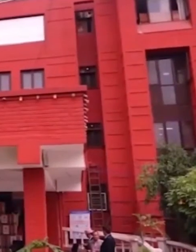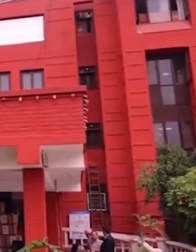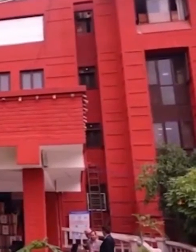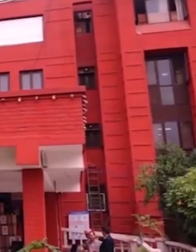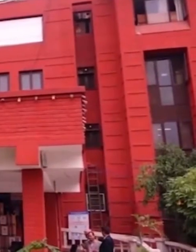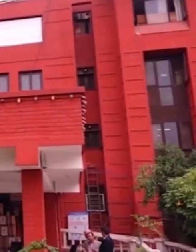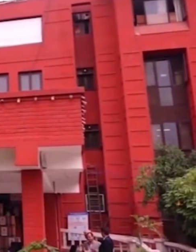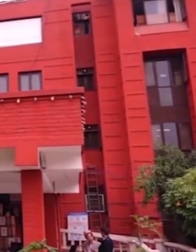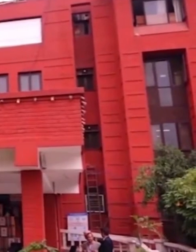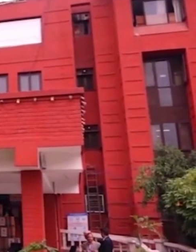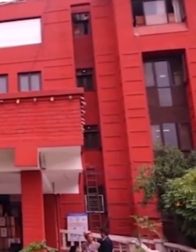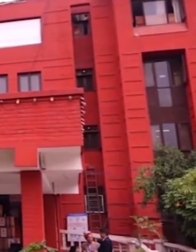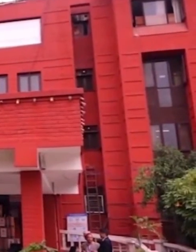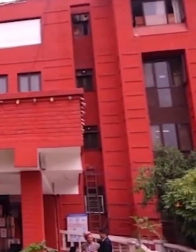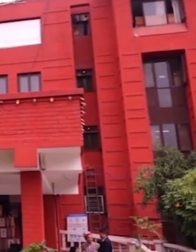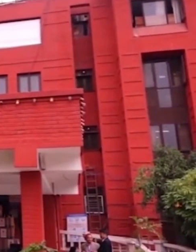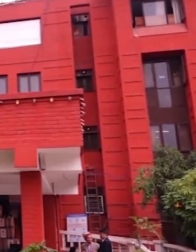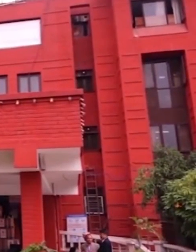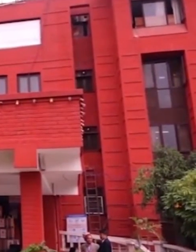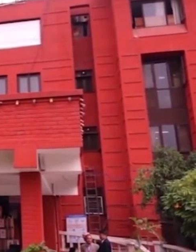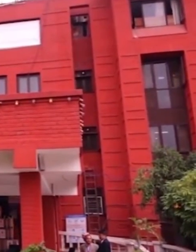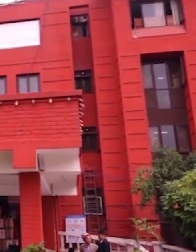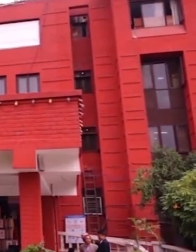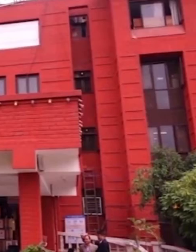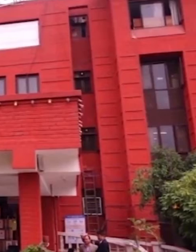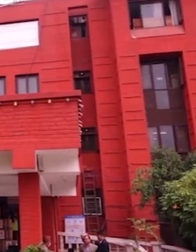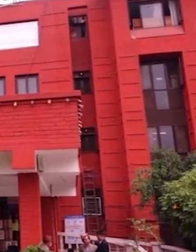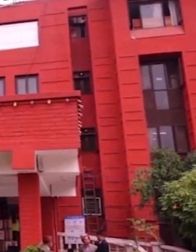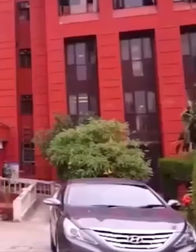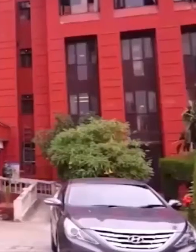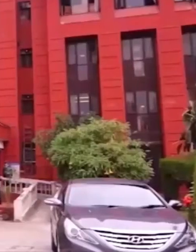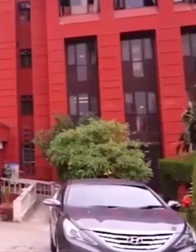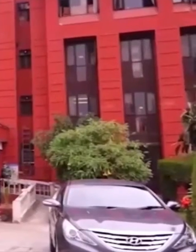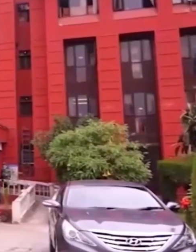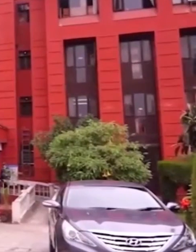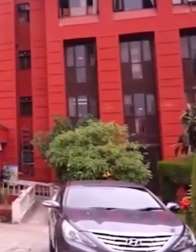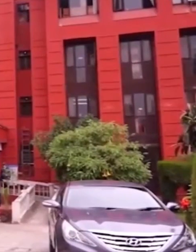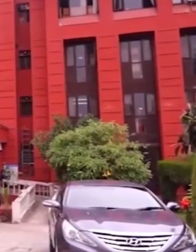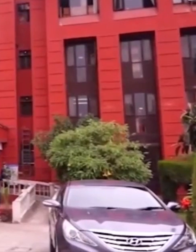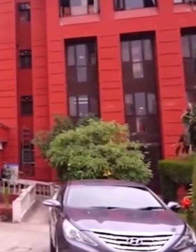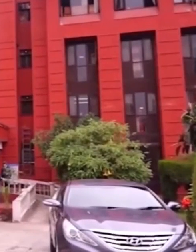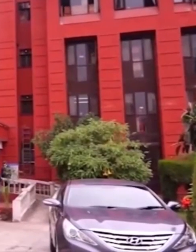देश भर 23,914 के पीसीआर परीक्षण केने अछि त